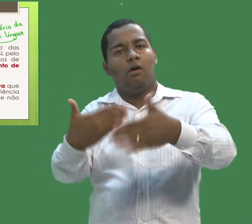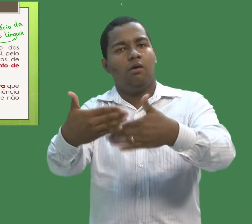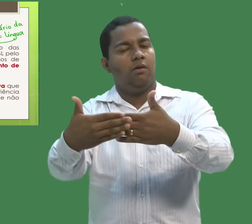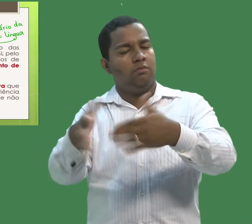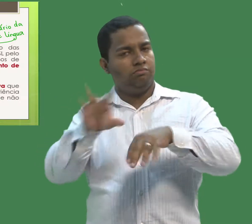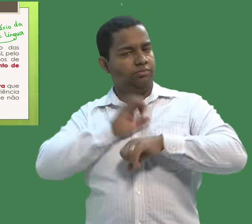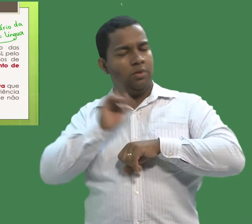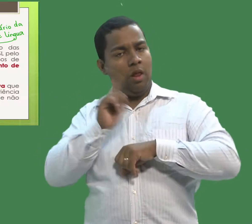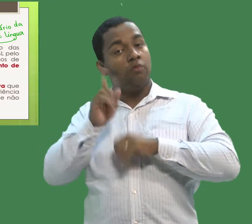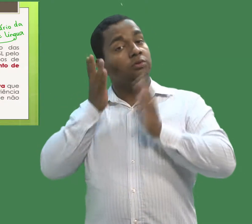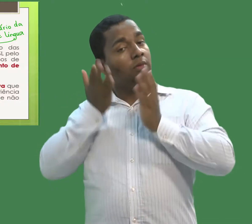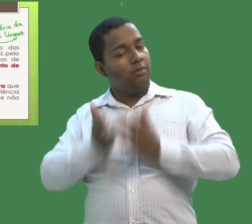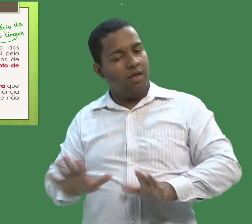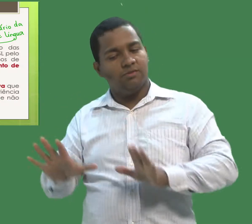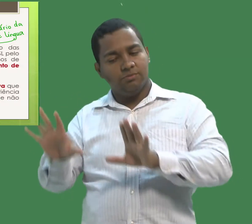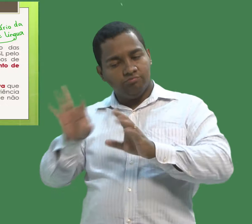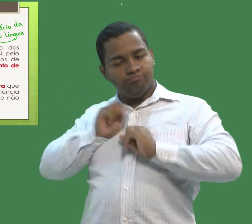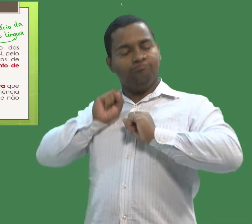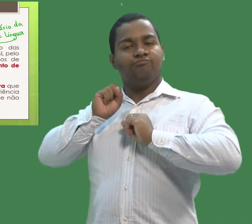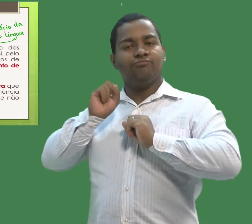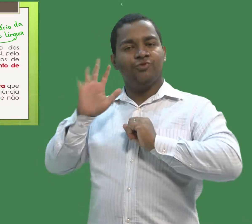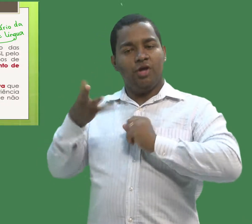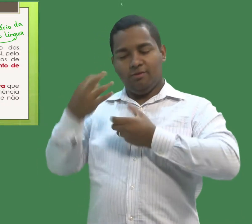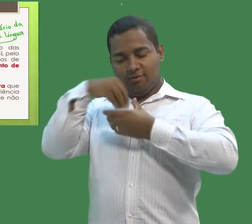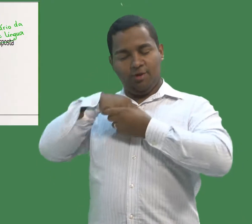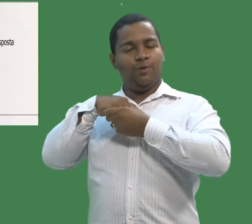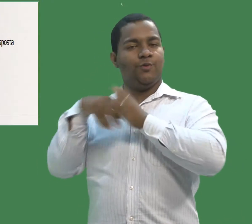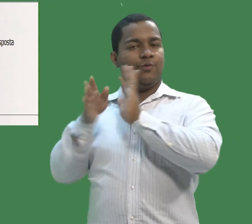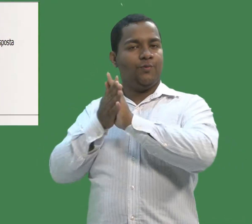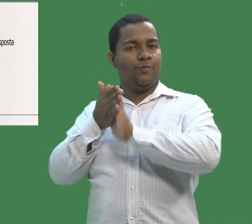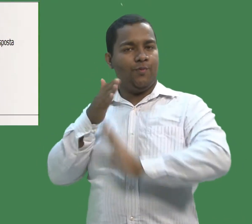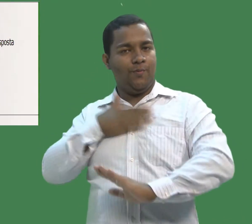sendo desenvolvida no seu uso, não. Já faz parte dele.